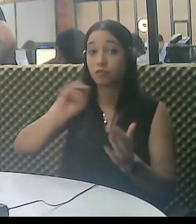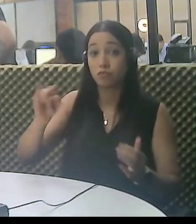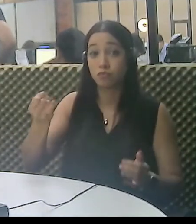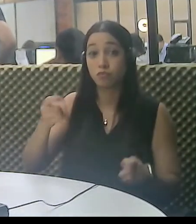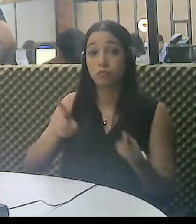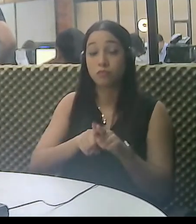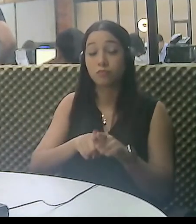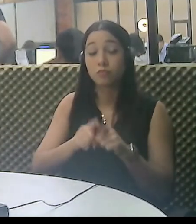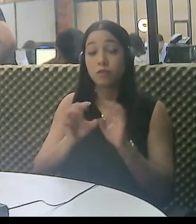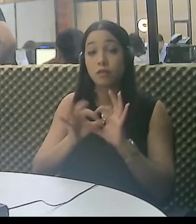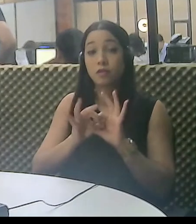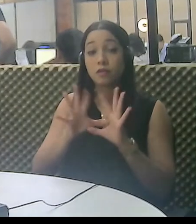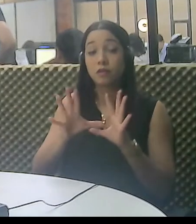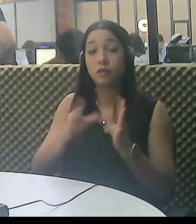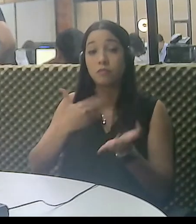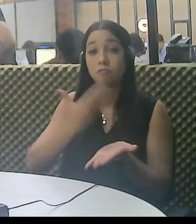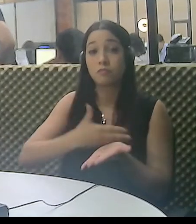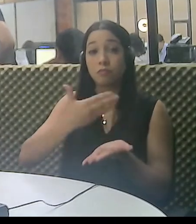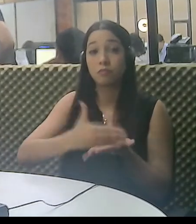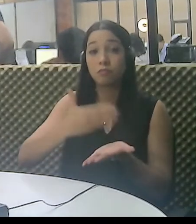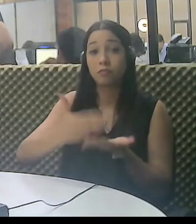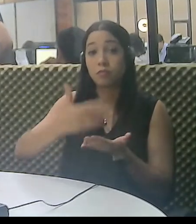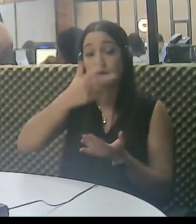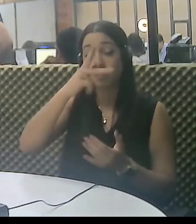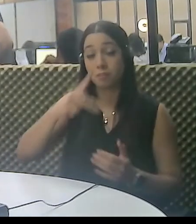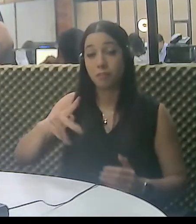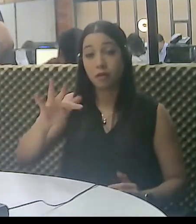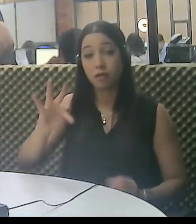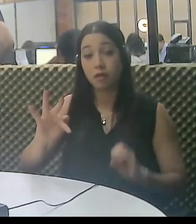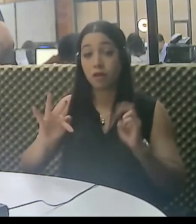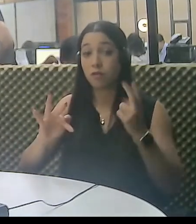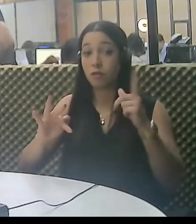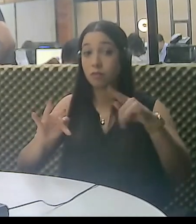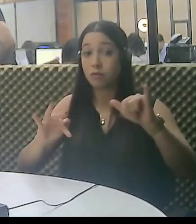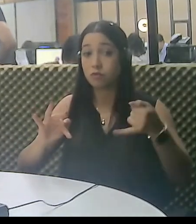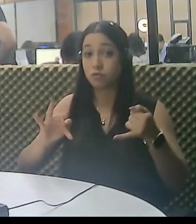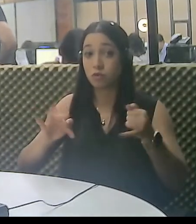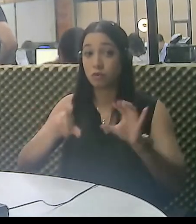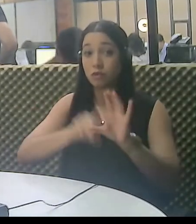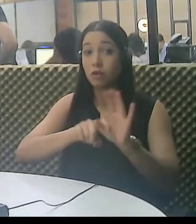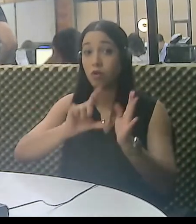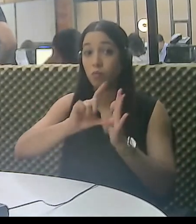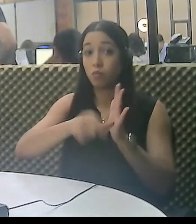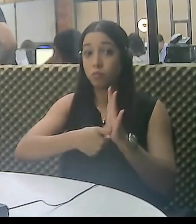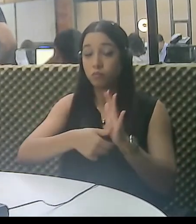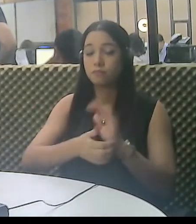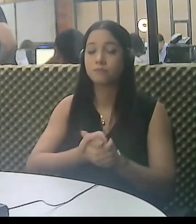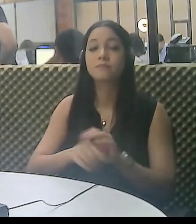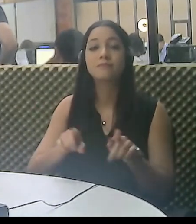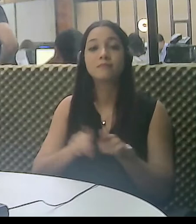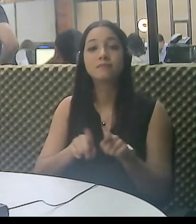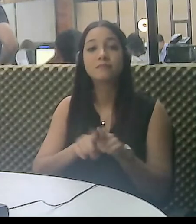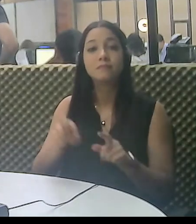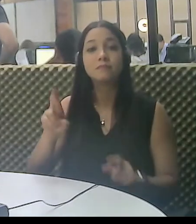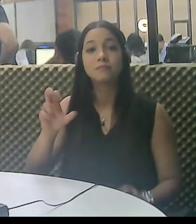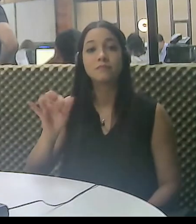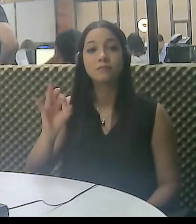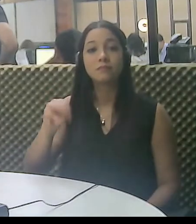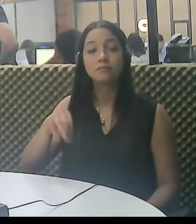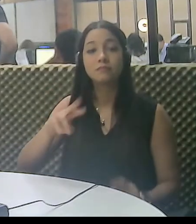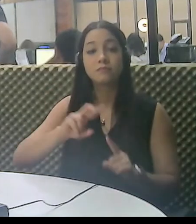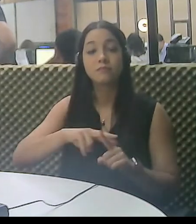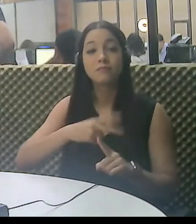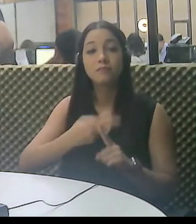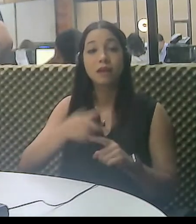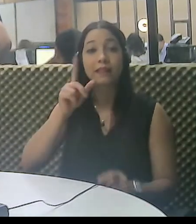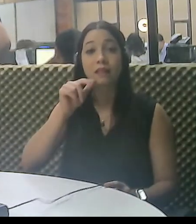dão possibilidade de parcelamento para pessoas físicas e jurídicas com débitos atrasados. Há ainda o Refim Extra Demai.